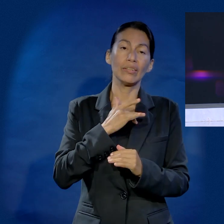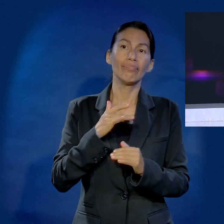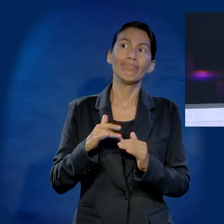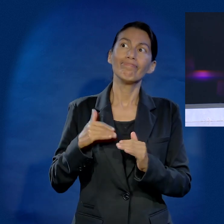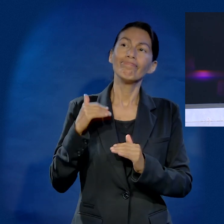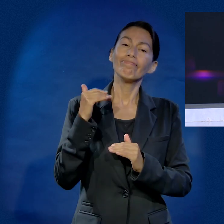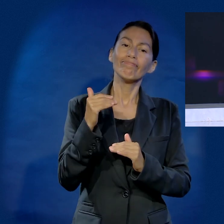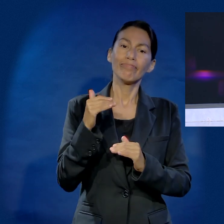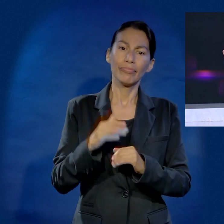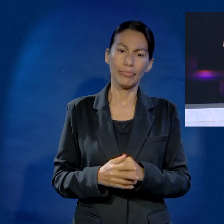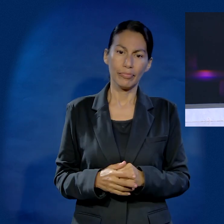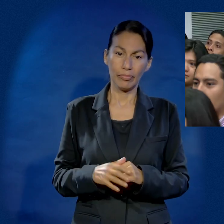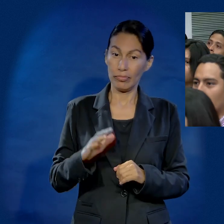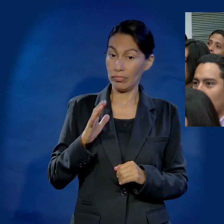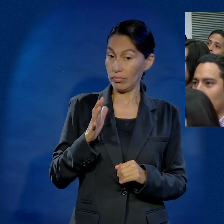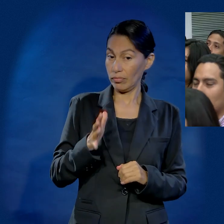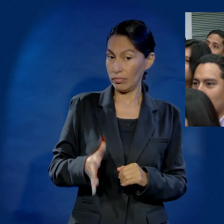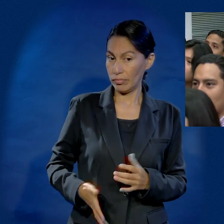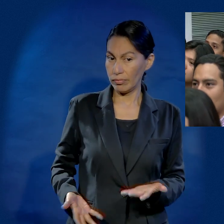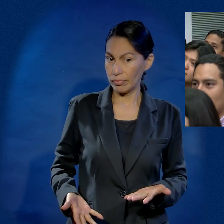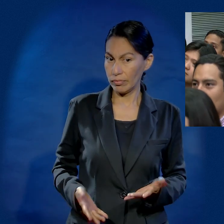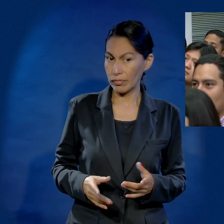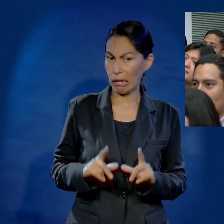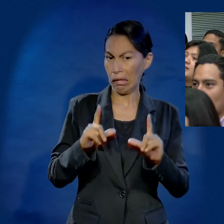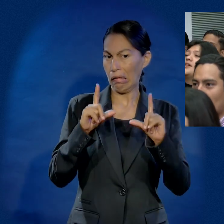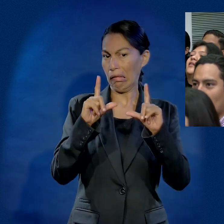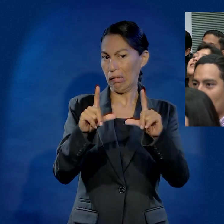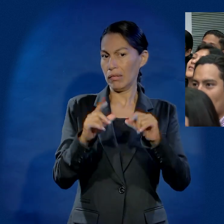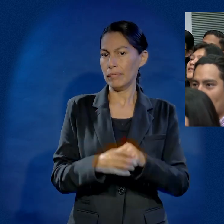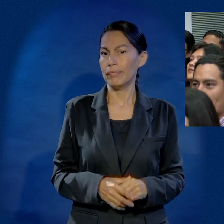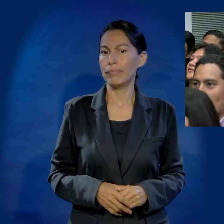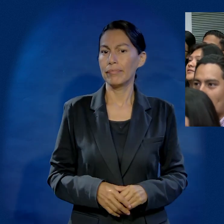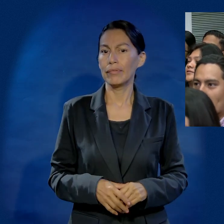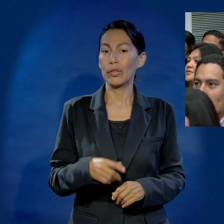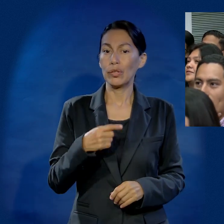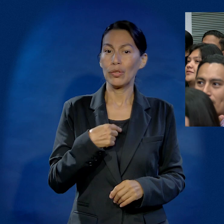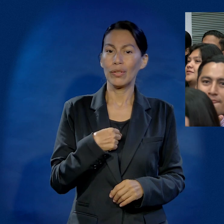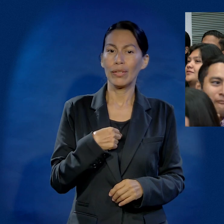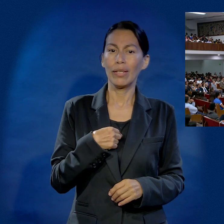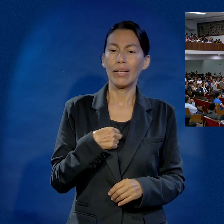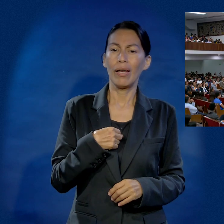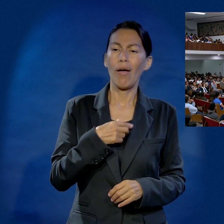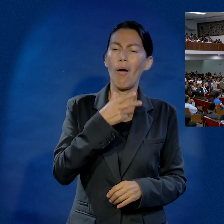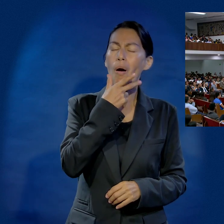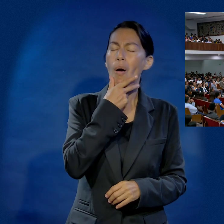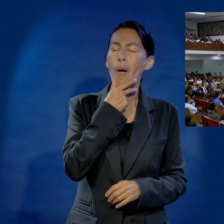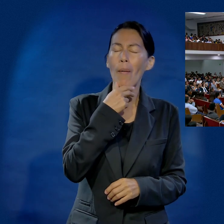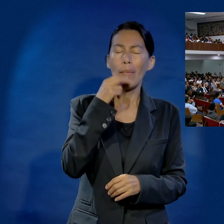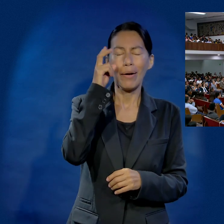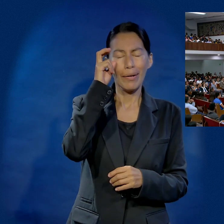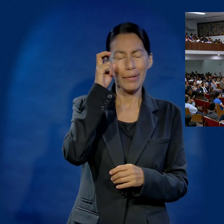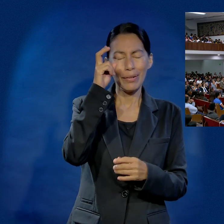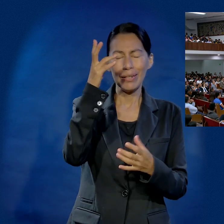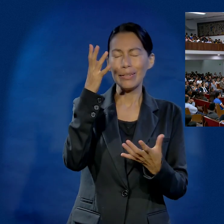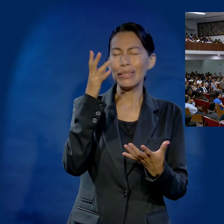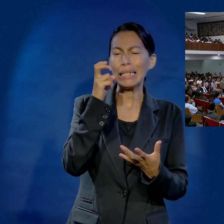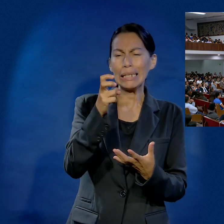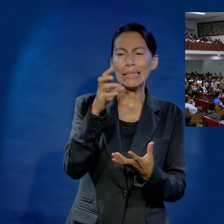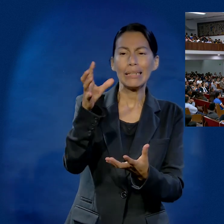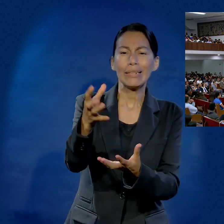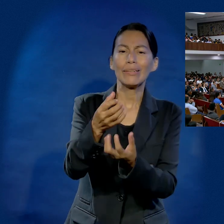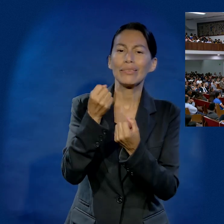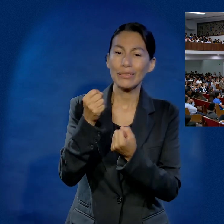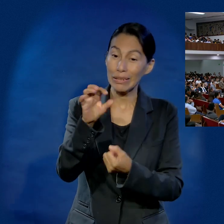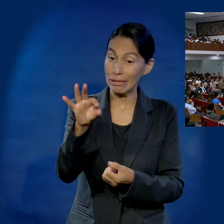elevadas. Esa imagen que vende las telenovelas de es que voy a encontrar el jefe de mi vida, el hombre de